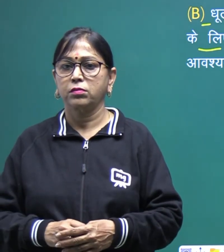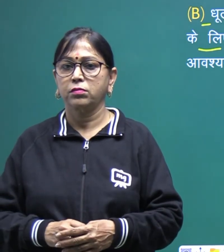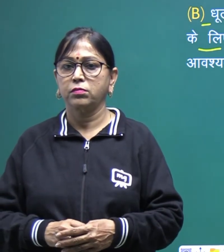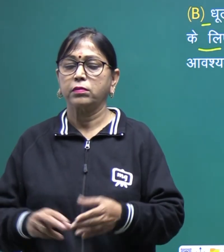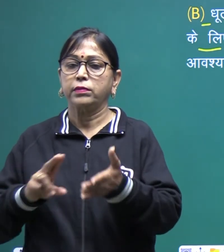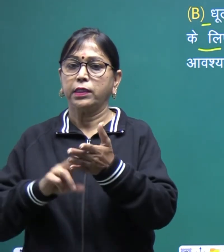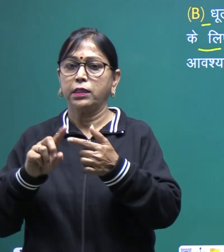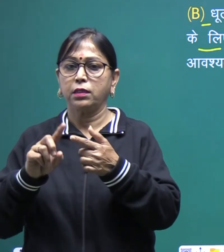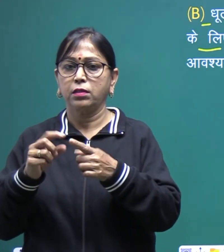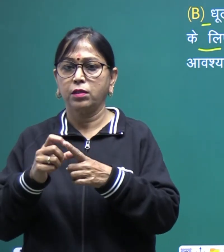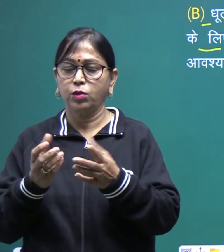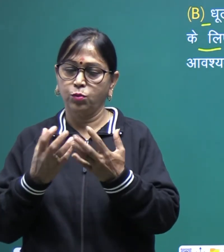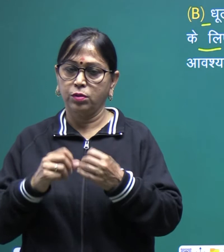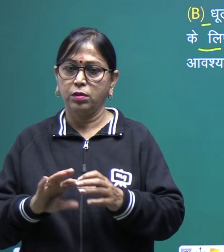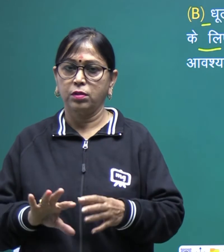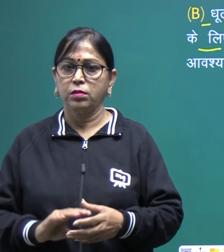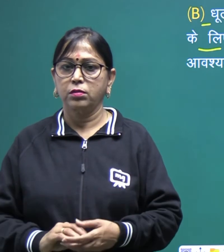आवश्यकता होती है।